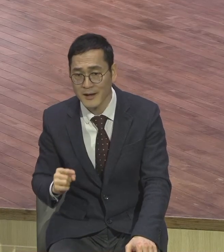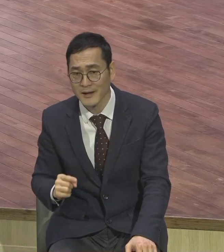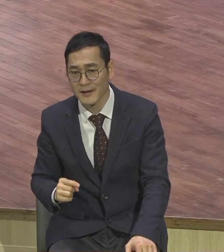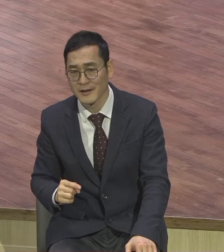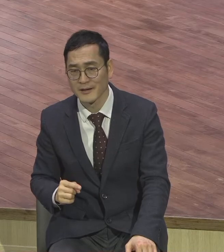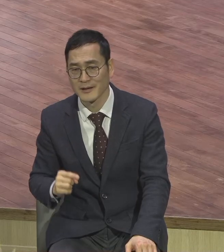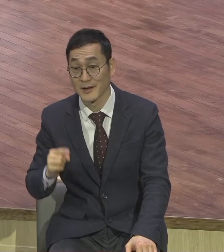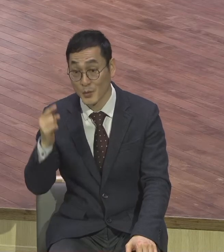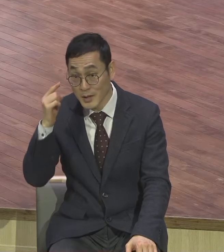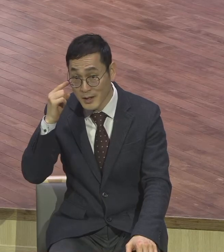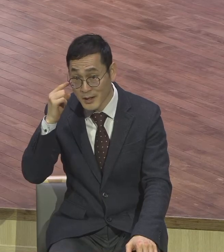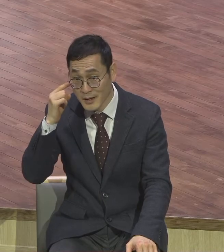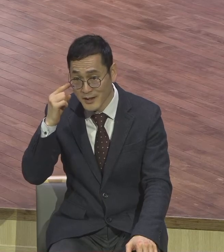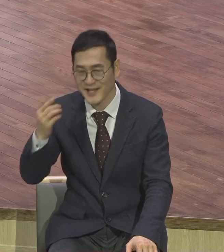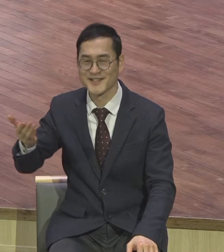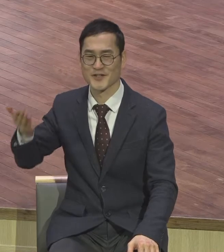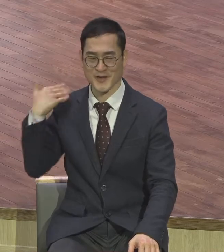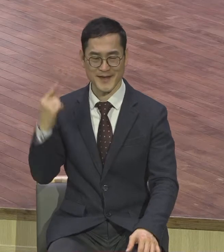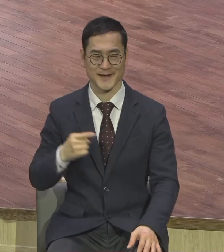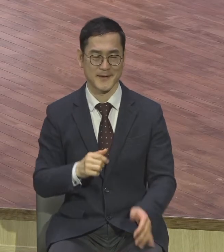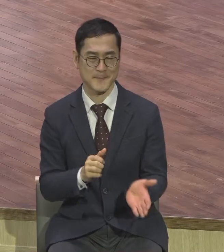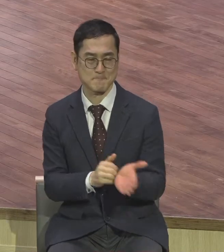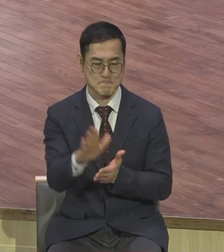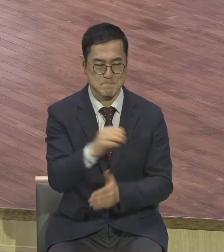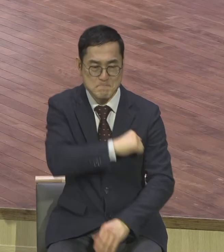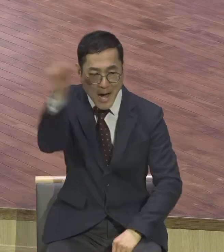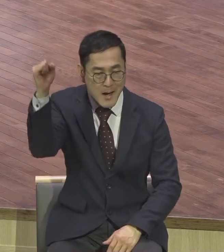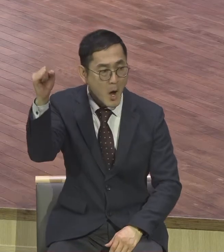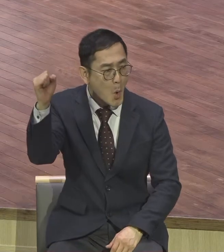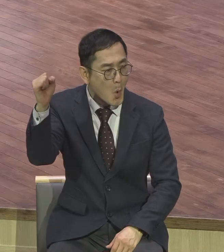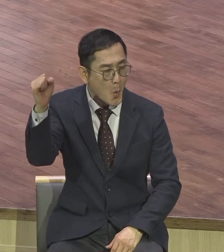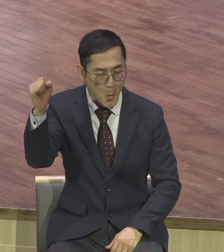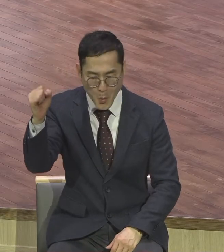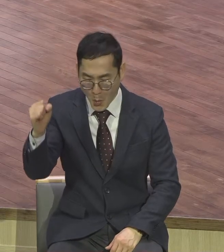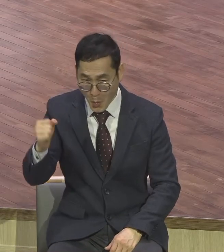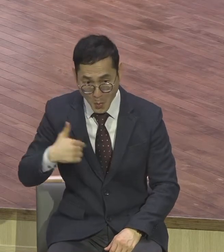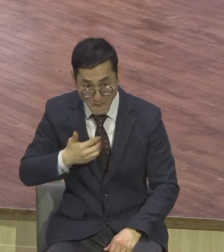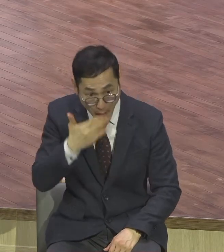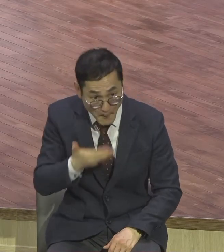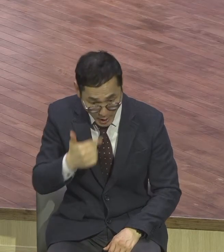이 교만이 싹 들어온 나도 되네